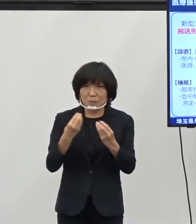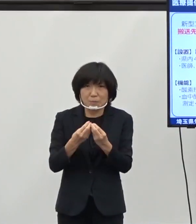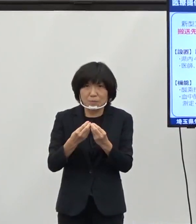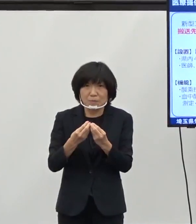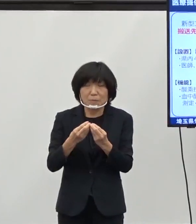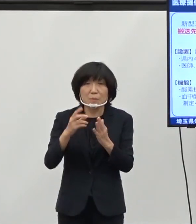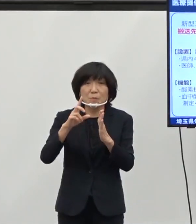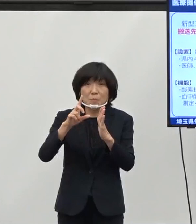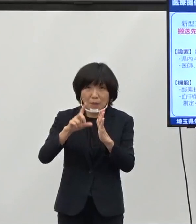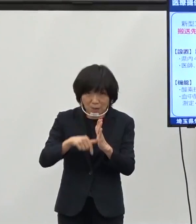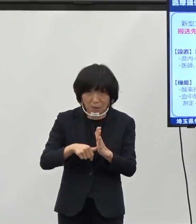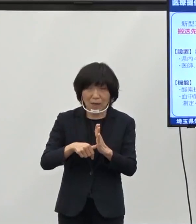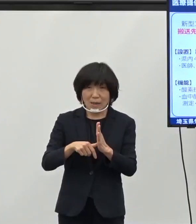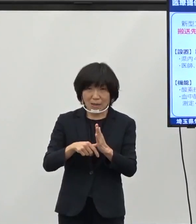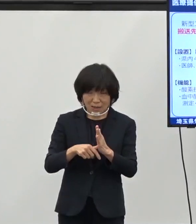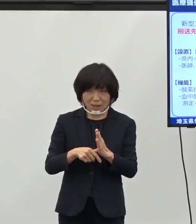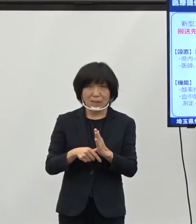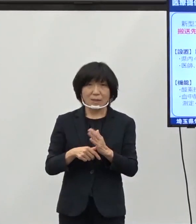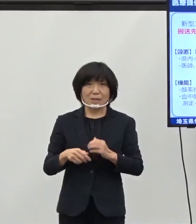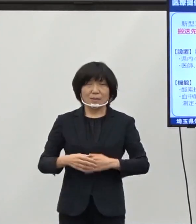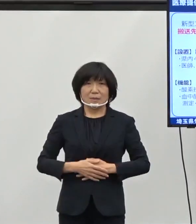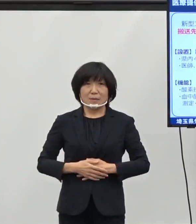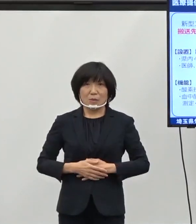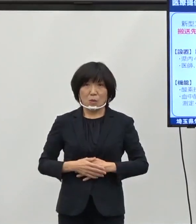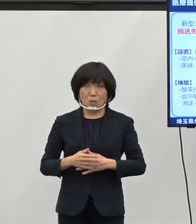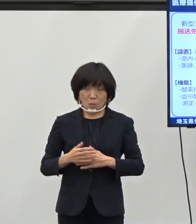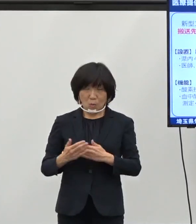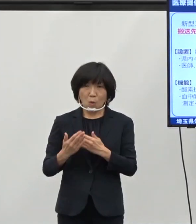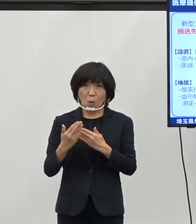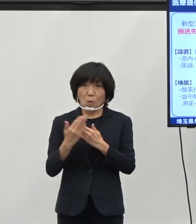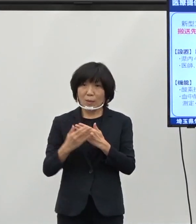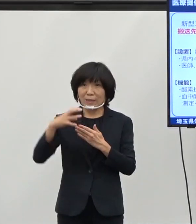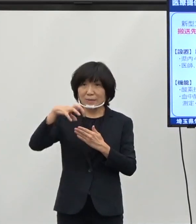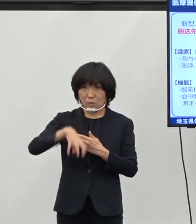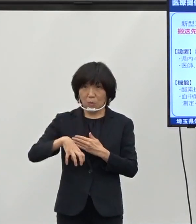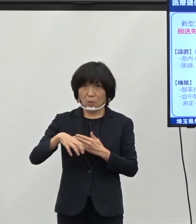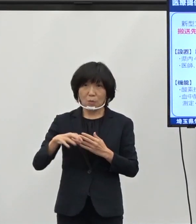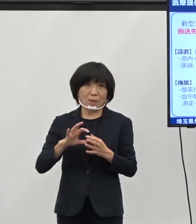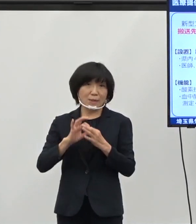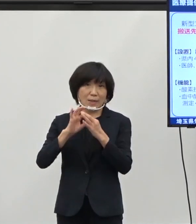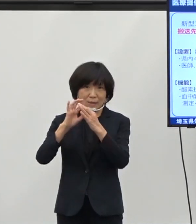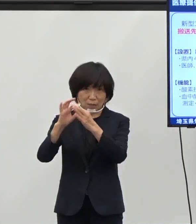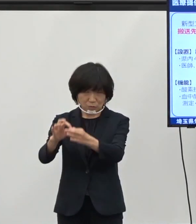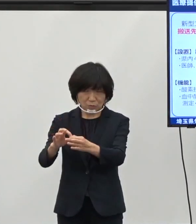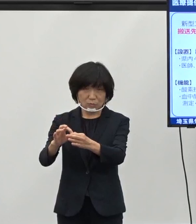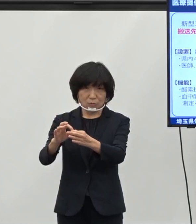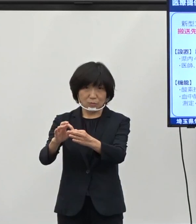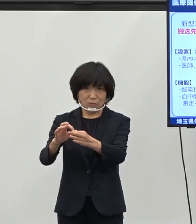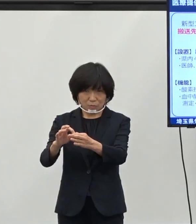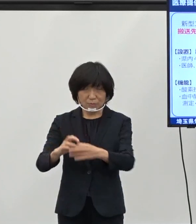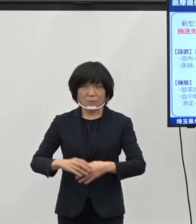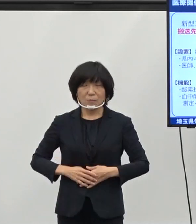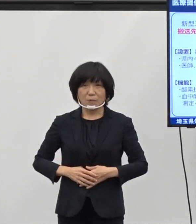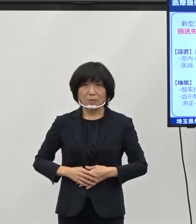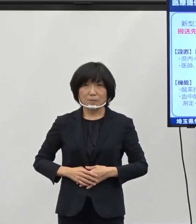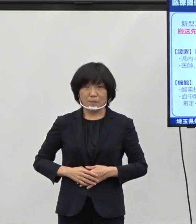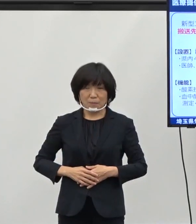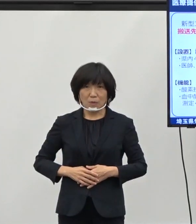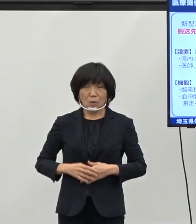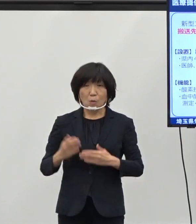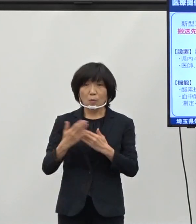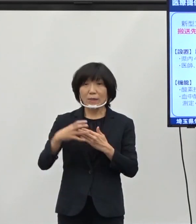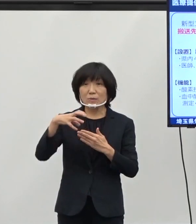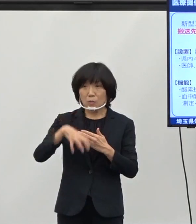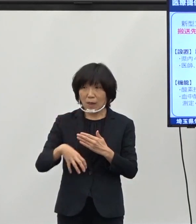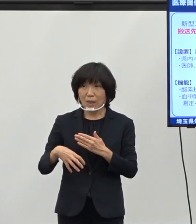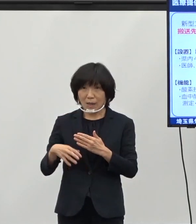します。この場合は感染者の方が保健所に連絡をする。そしてこの連絡を受けた保健所は県